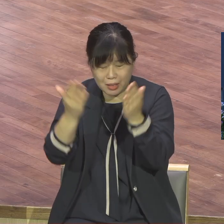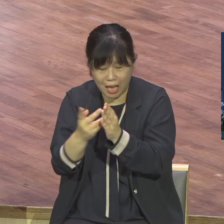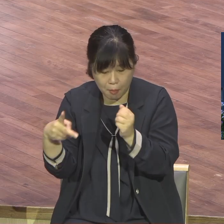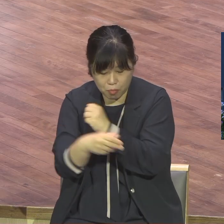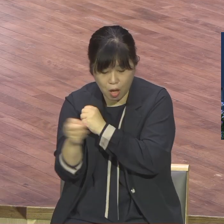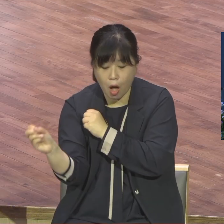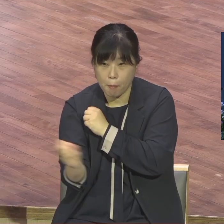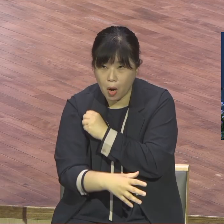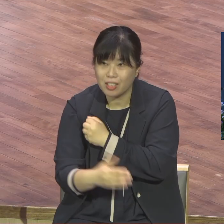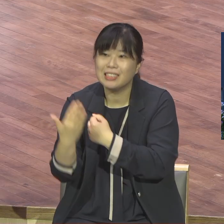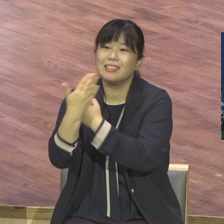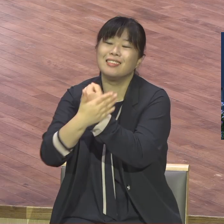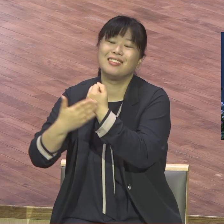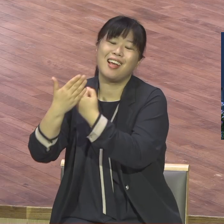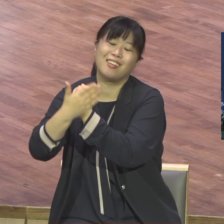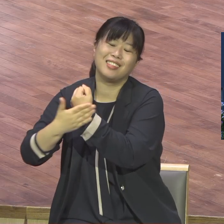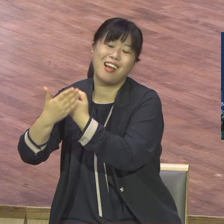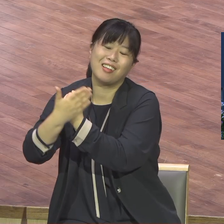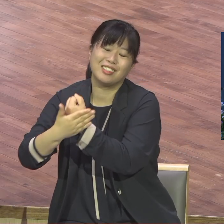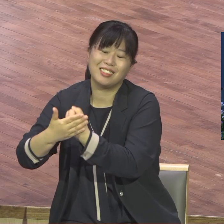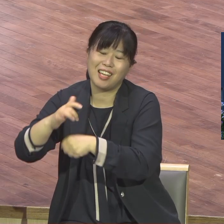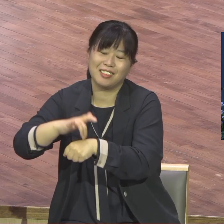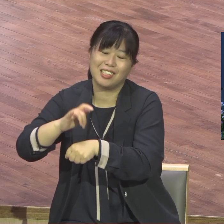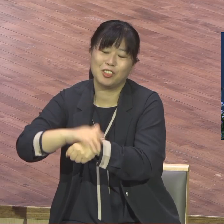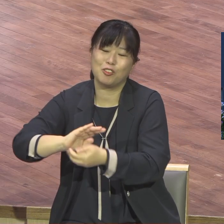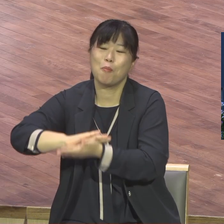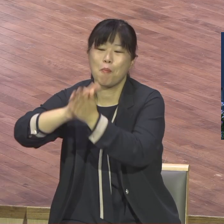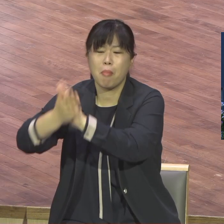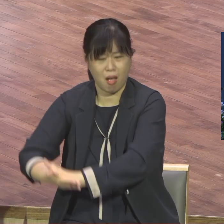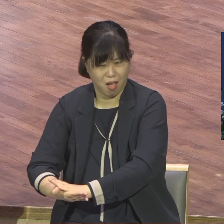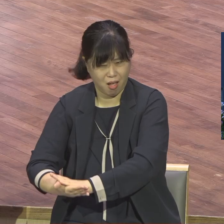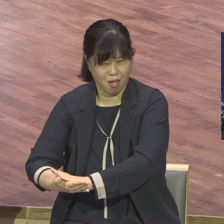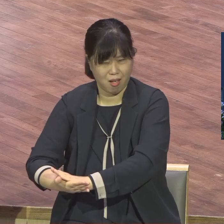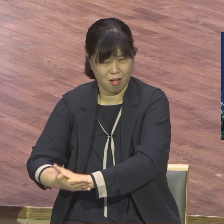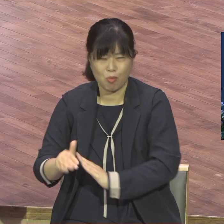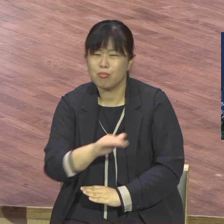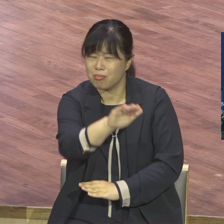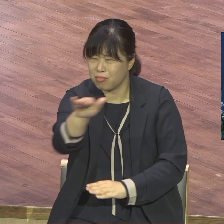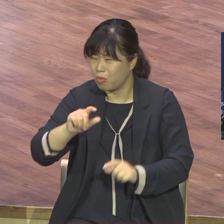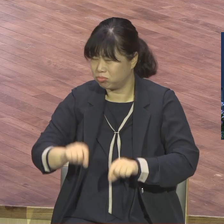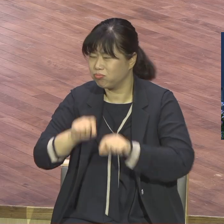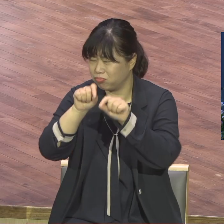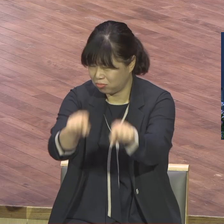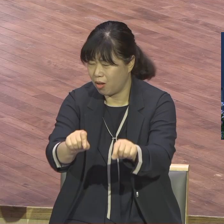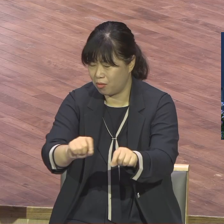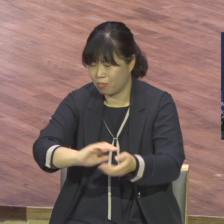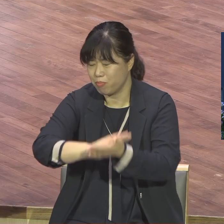어찌 그렇게 매주 복음 듣고도 안 바뀌나? 깡철 같은 완악한 마음들아,